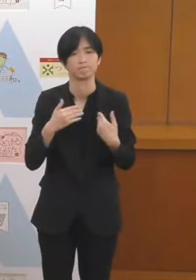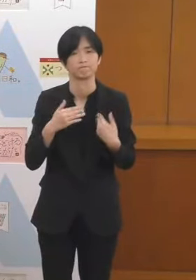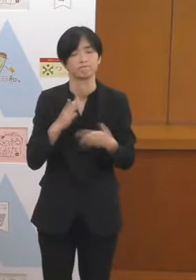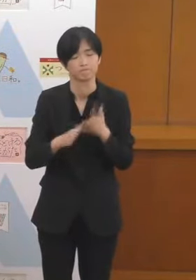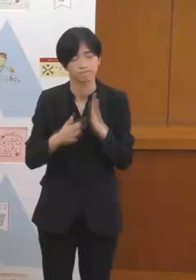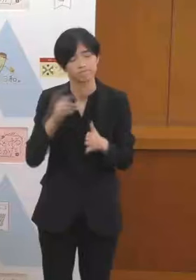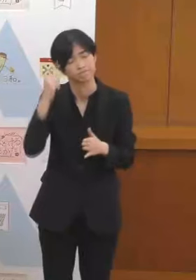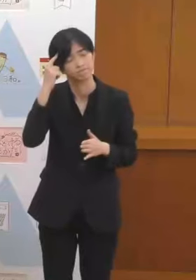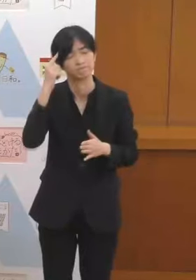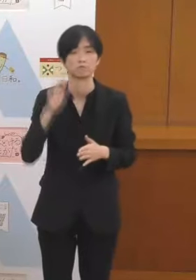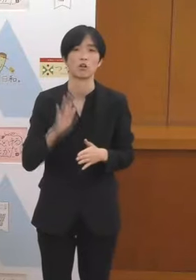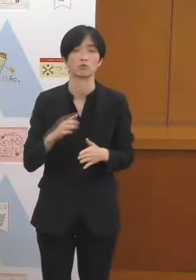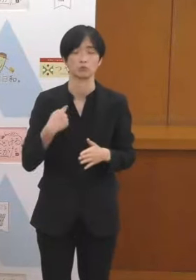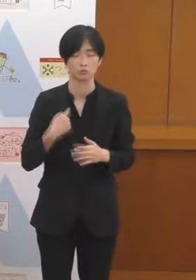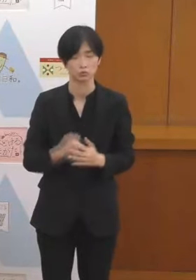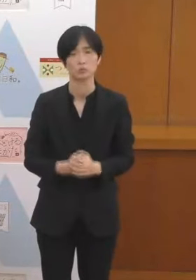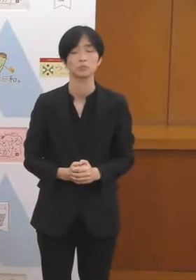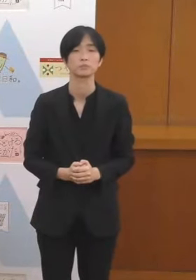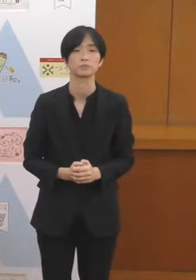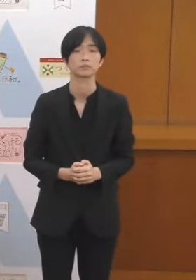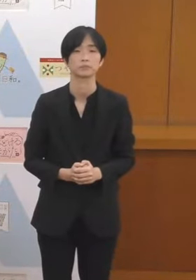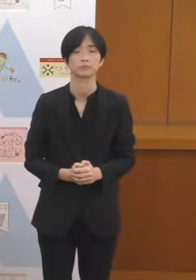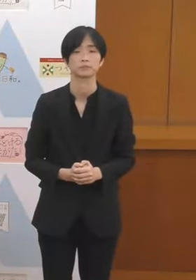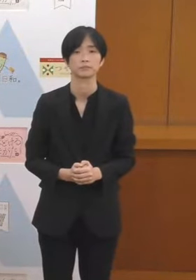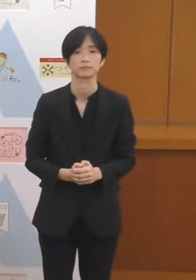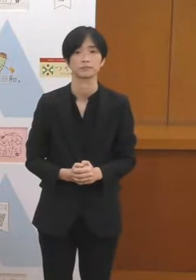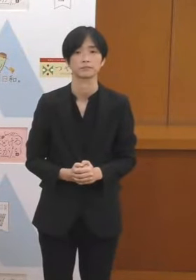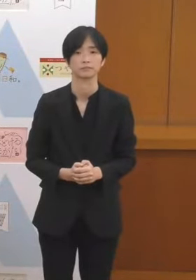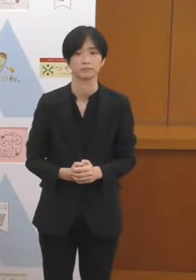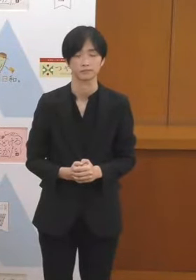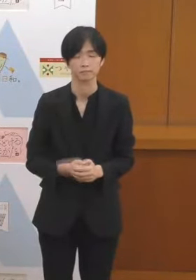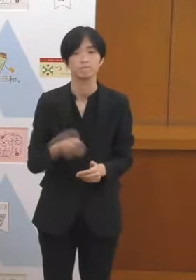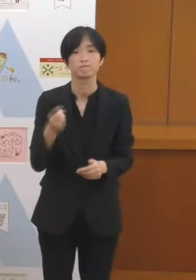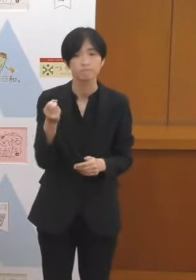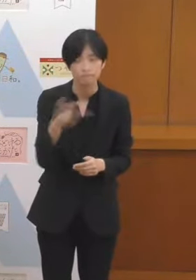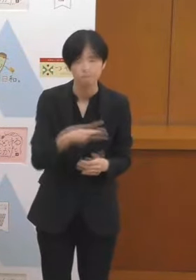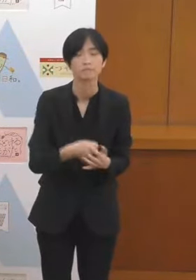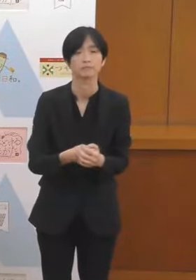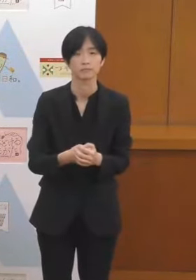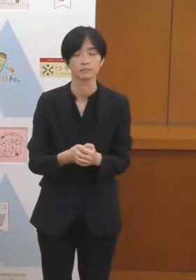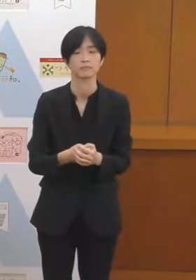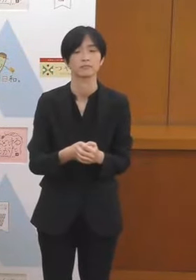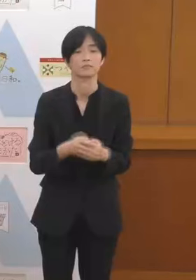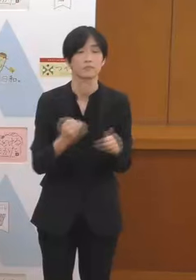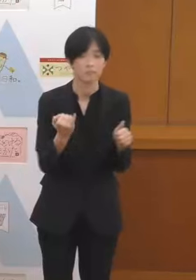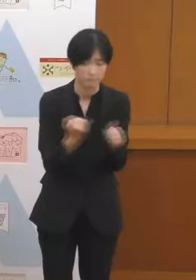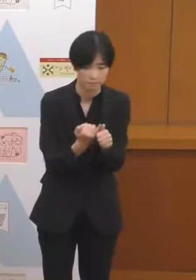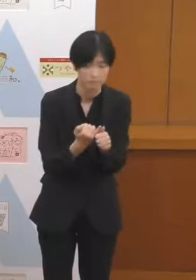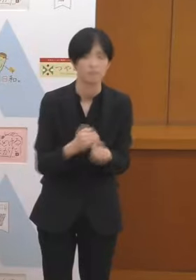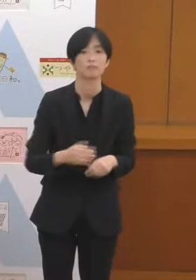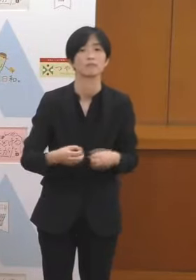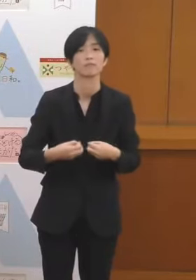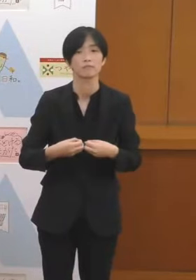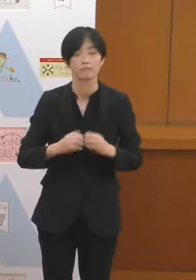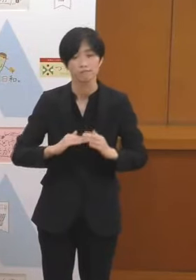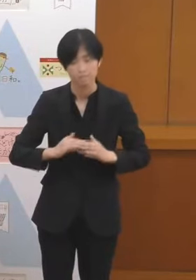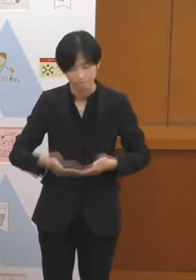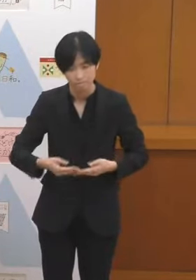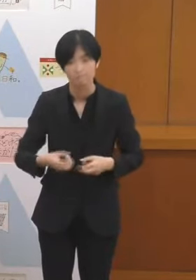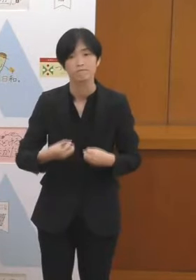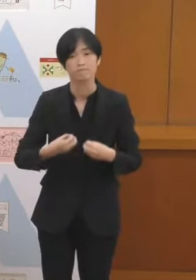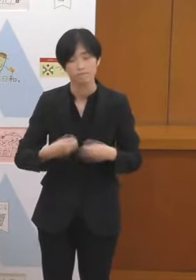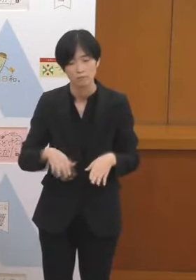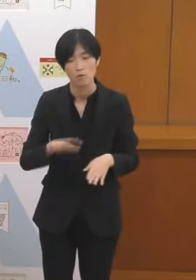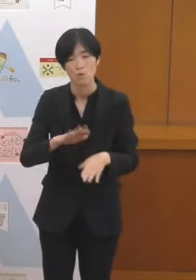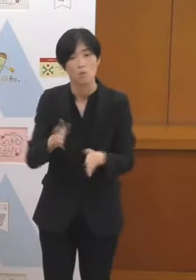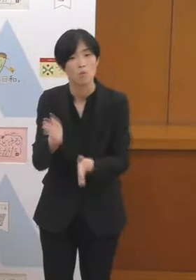強くしたところでありますえその上でえ引き続きえ結婚妊娠出産子育ての希望を